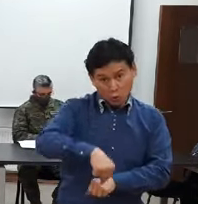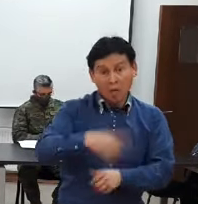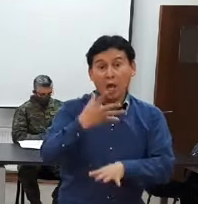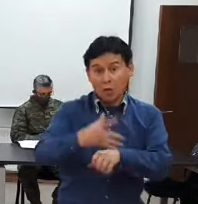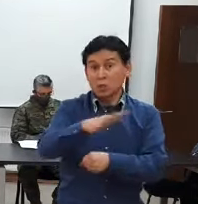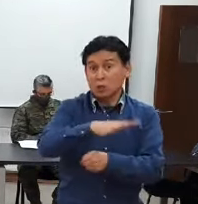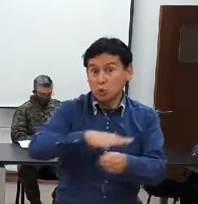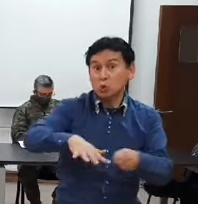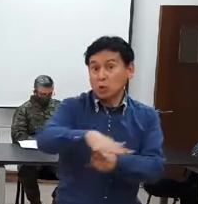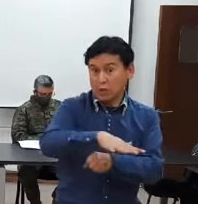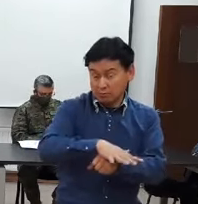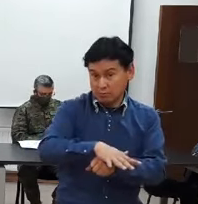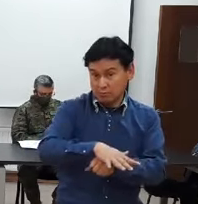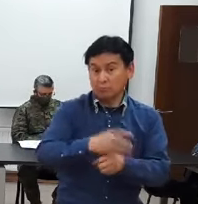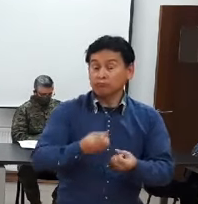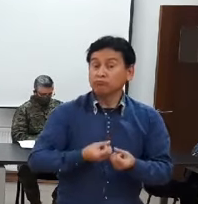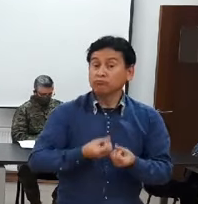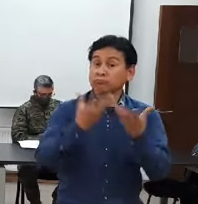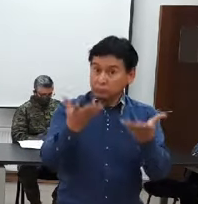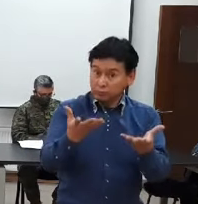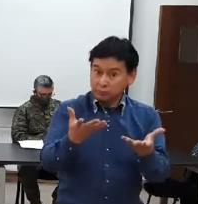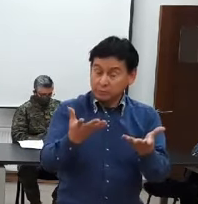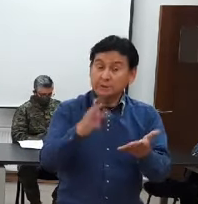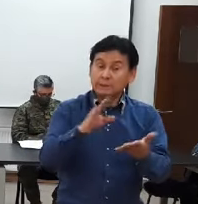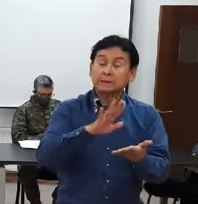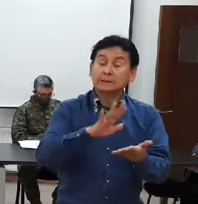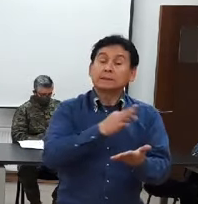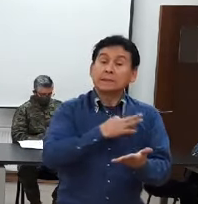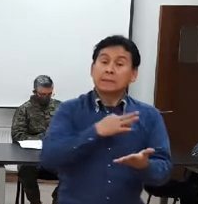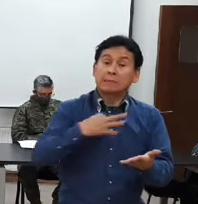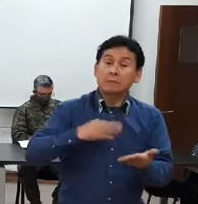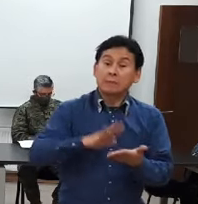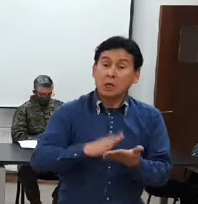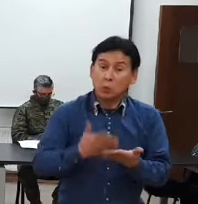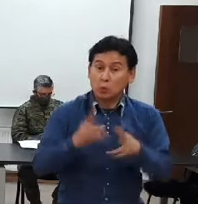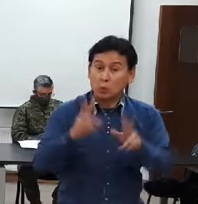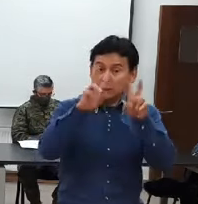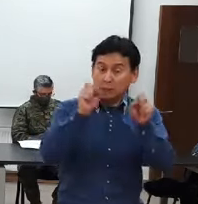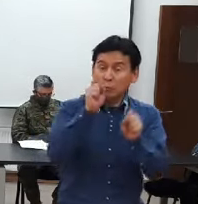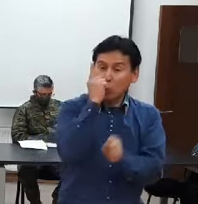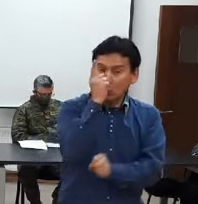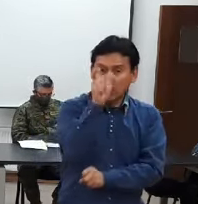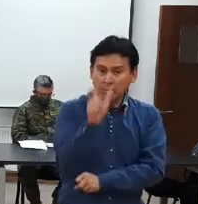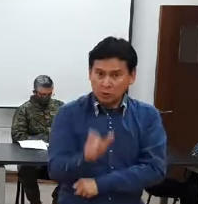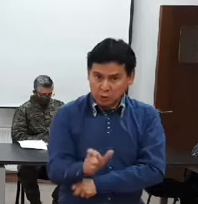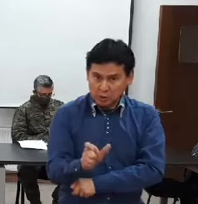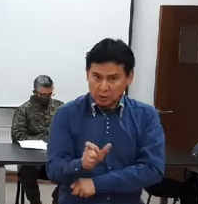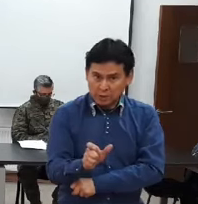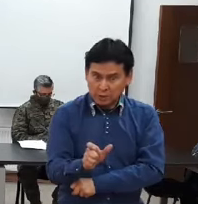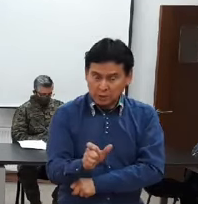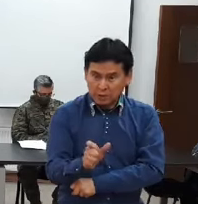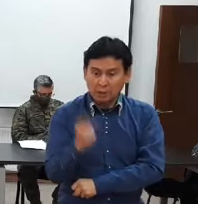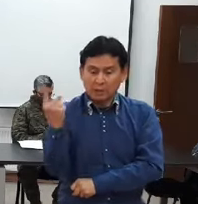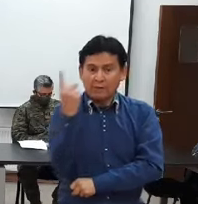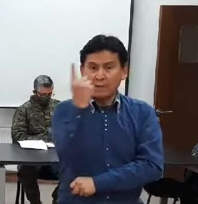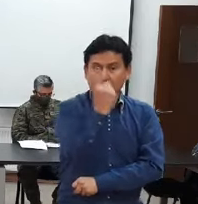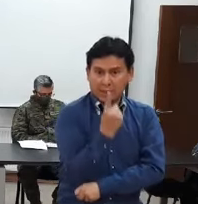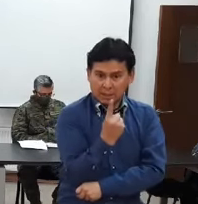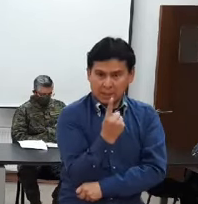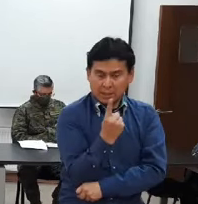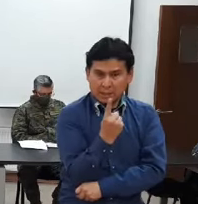así, como lo dará a conocer la Ceremi de Salud más adelante, respecto de un caso puntual que va a llegar a nuestra región